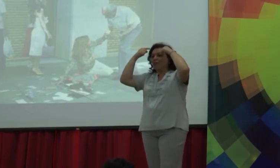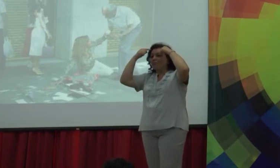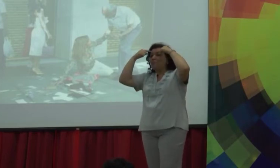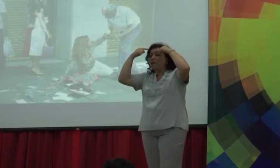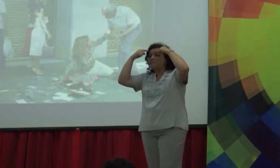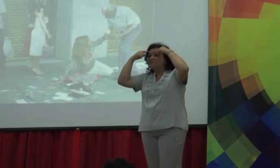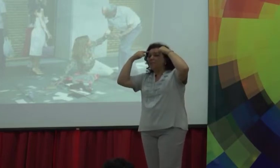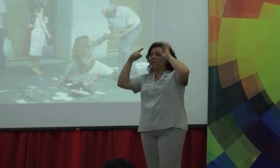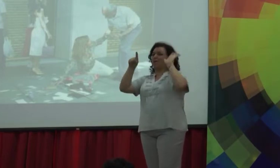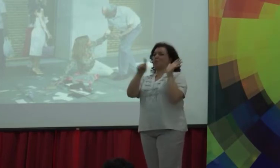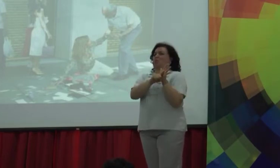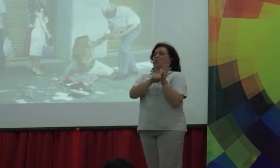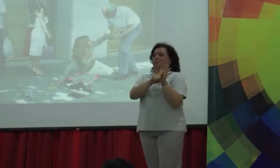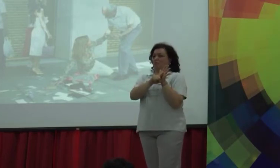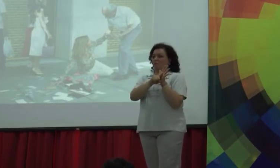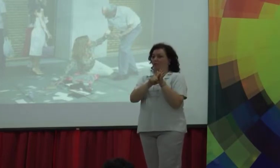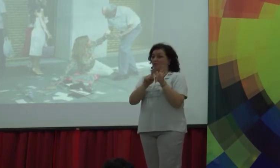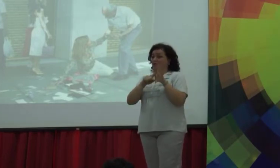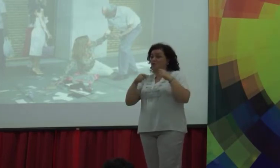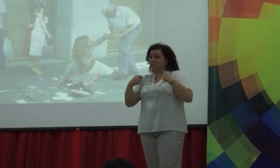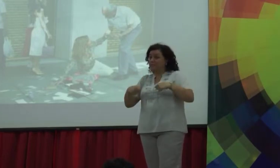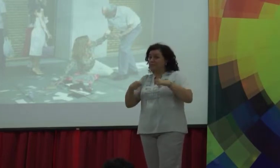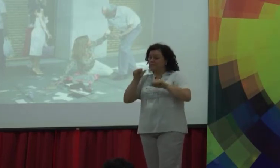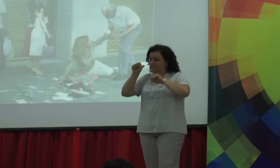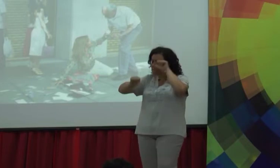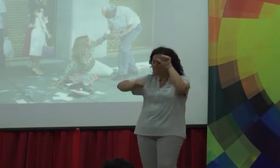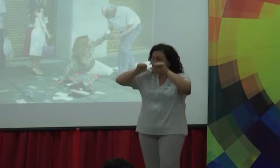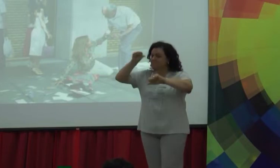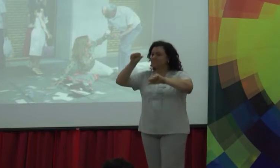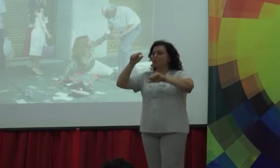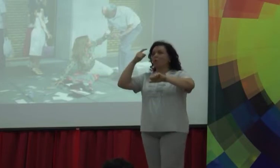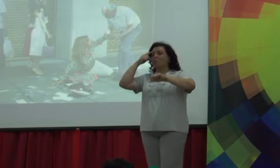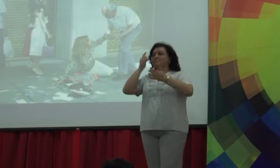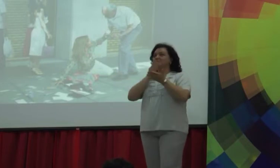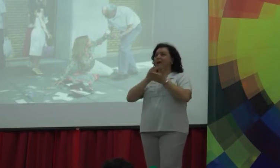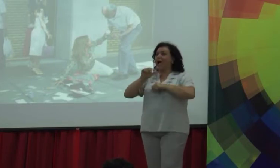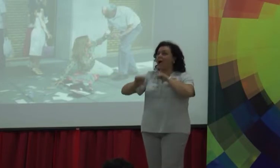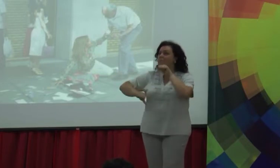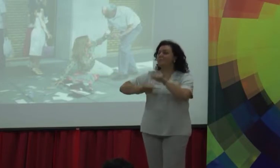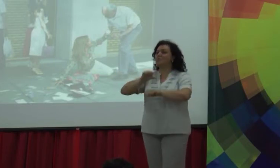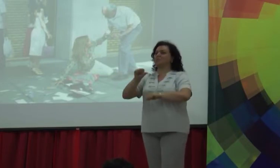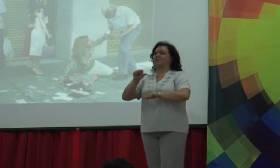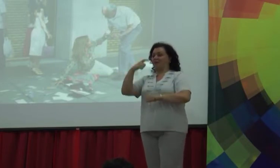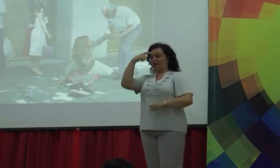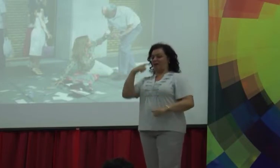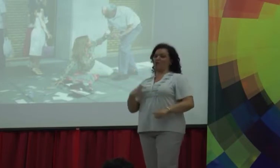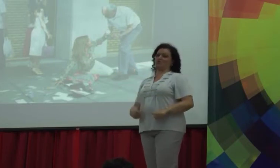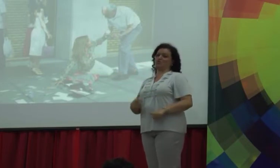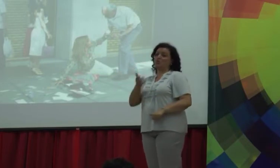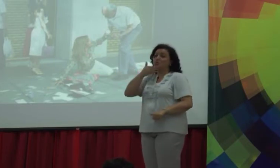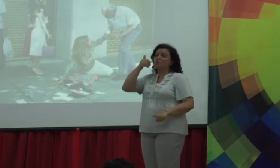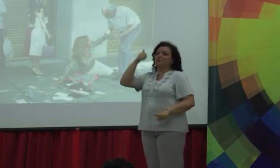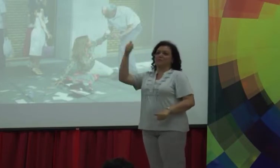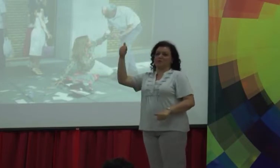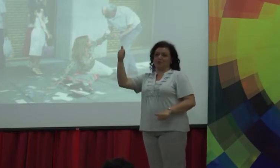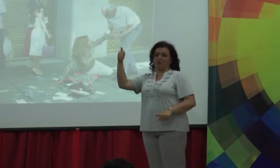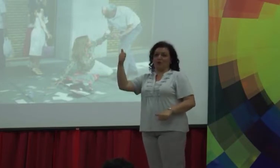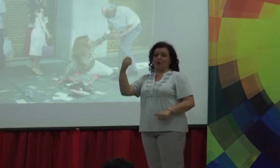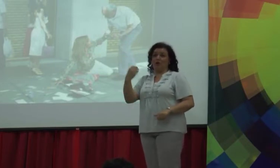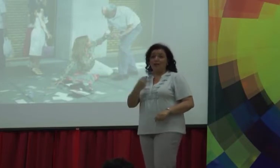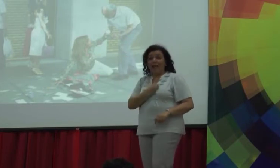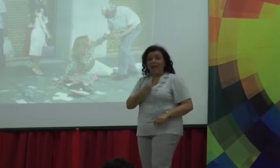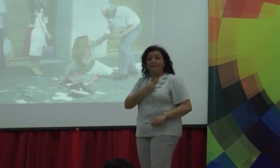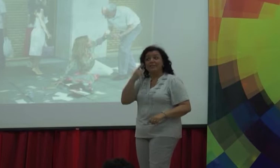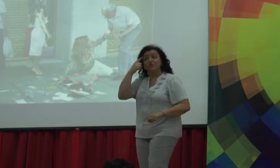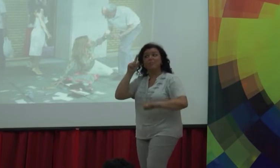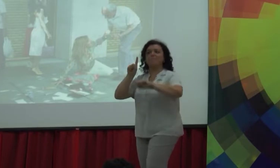reclamando. E eu, o que eu preciso fazer? O meu pensamento ali é negativo. Eu preciso transformar esse meu pensamento negativo